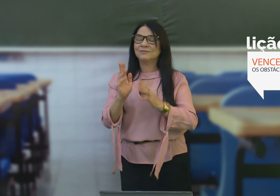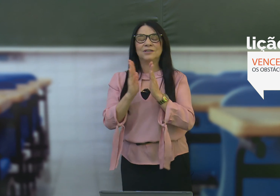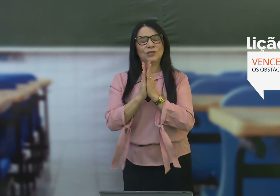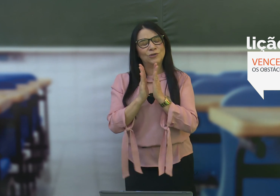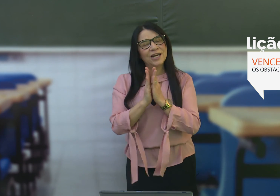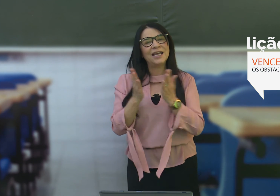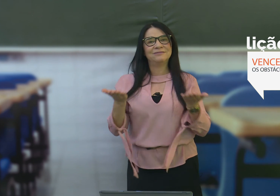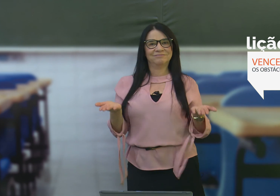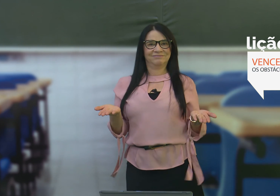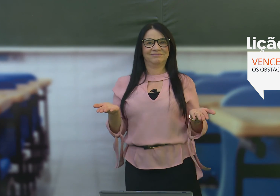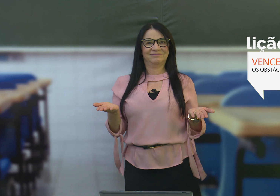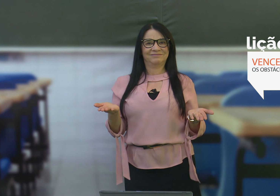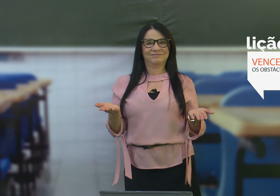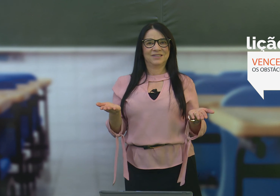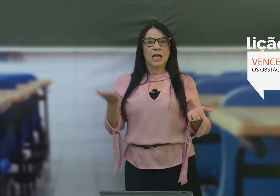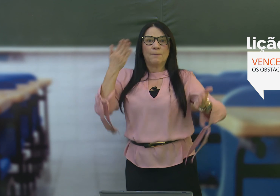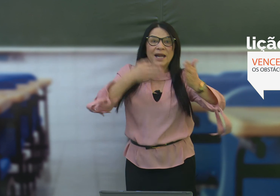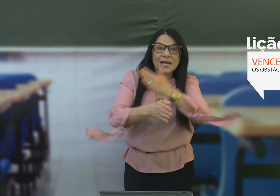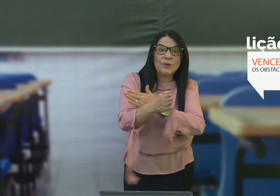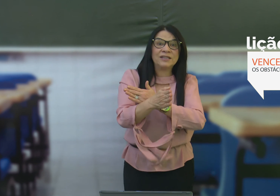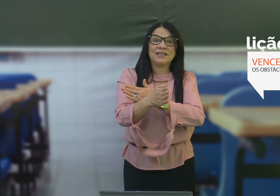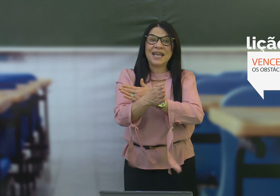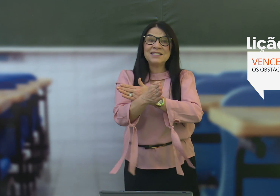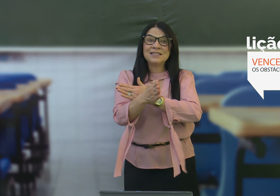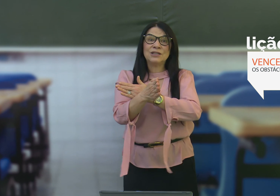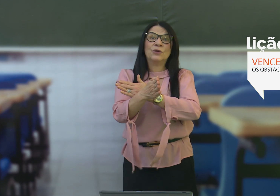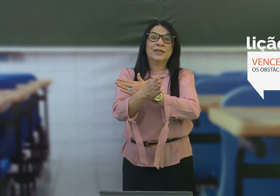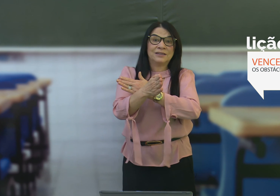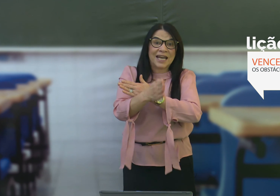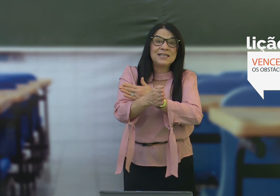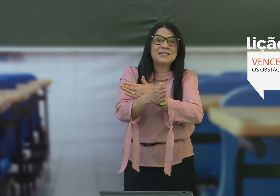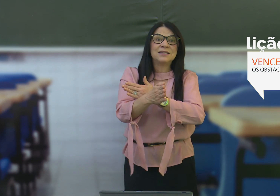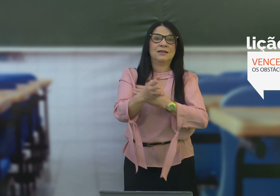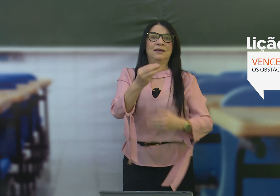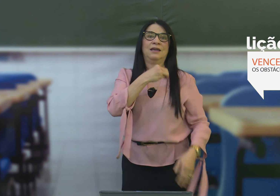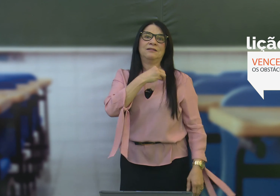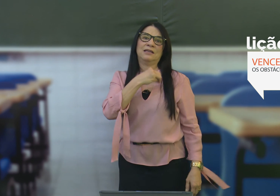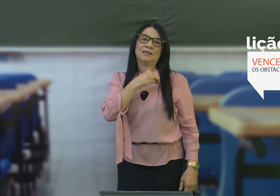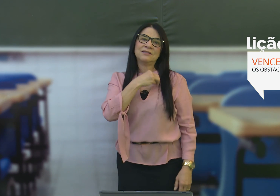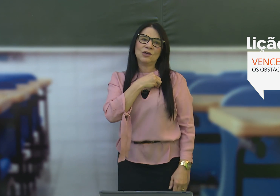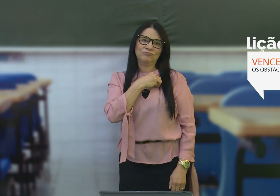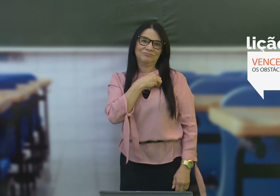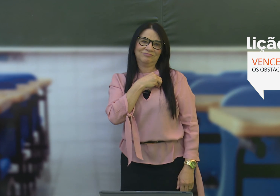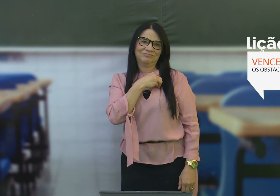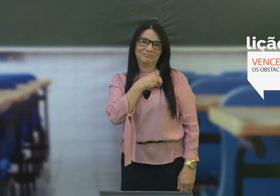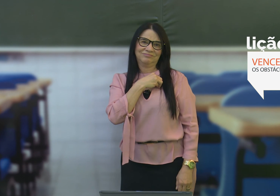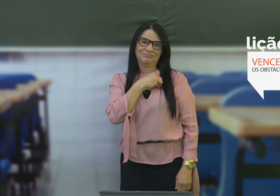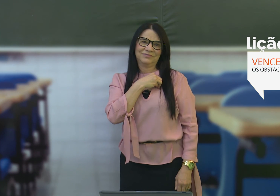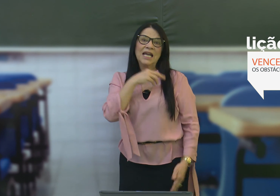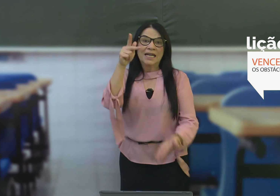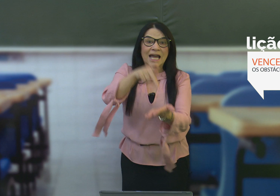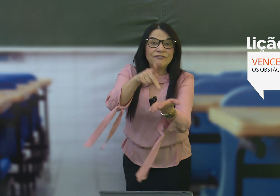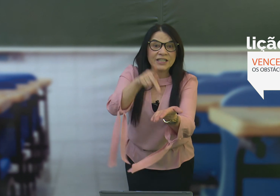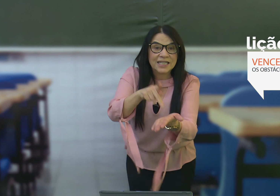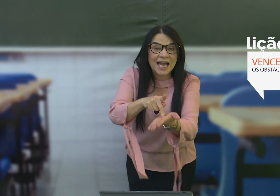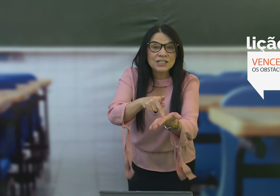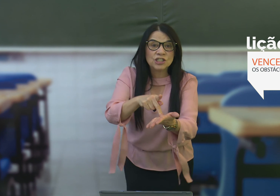e orai, para não entreis em tentação. Na verdade,